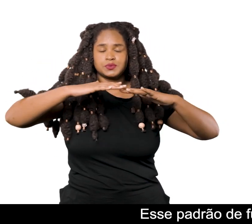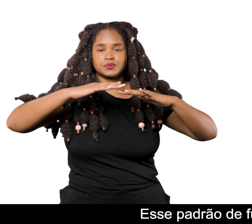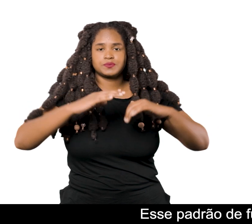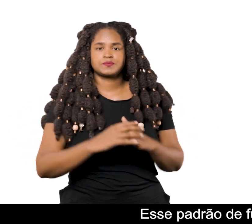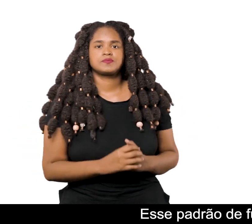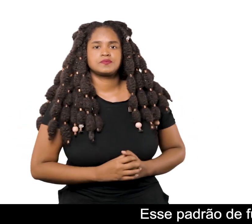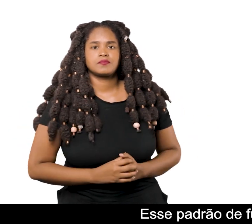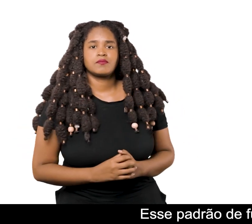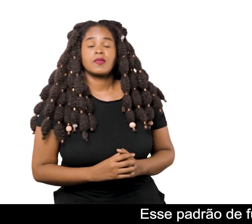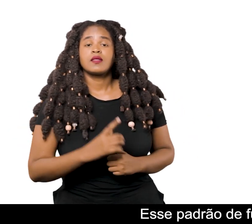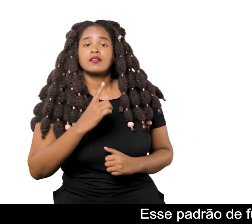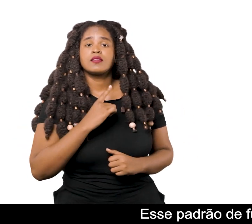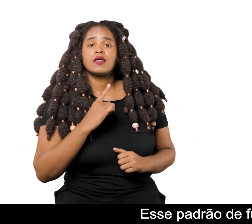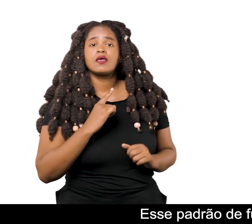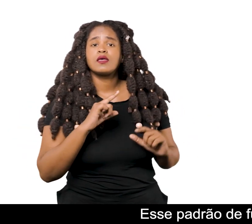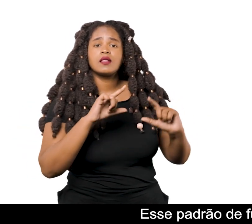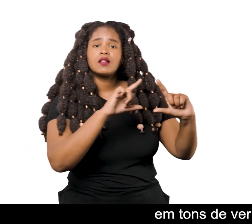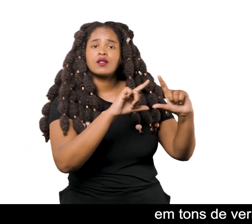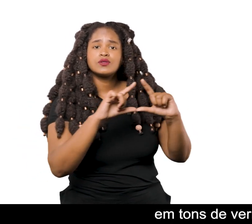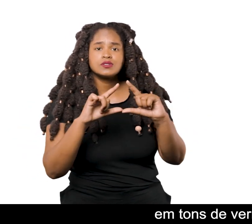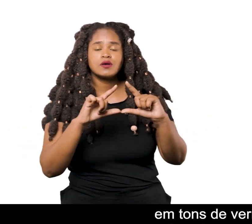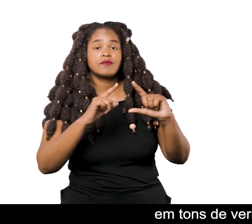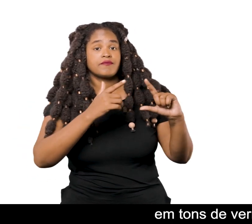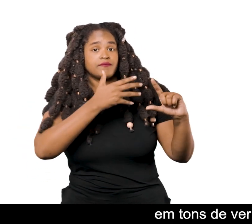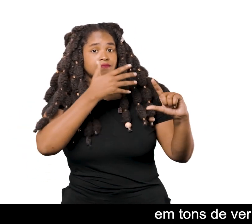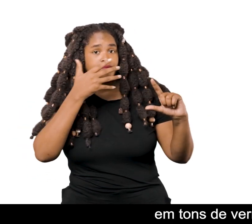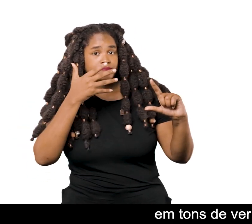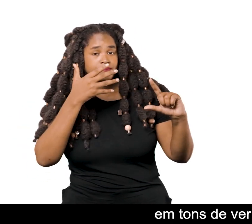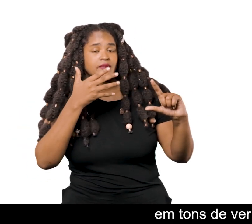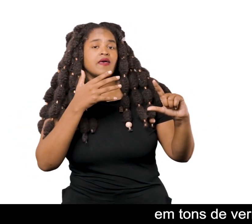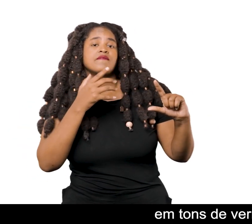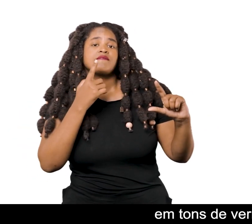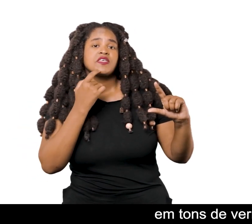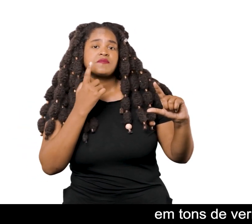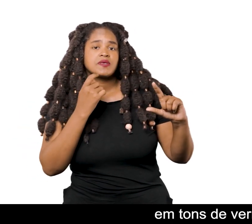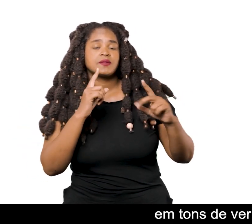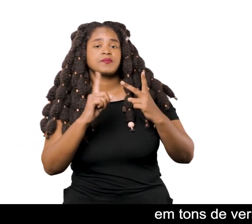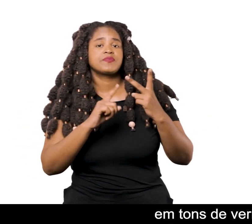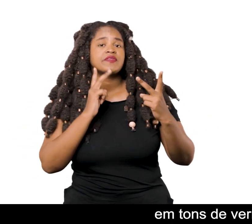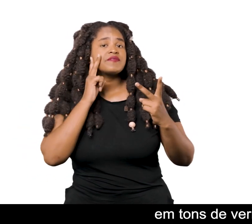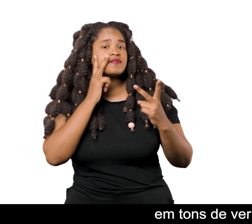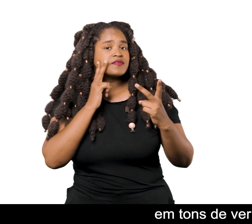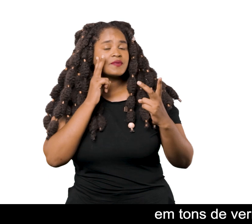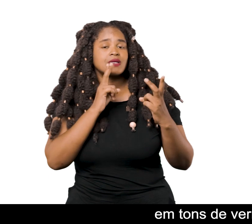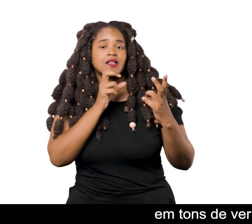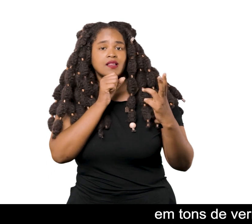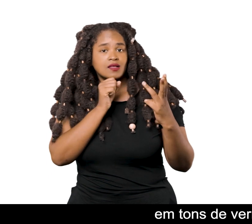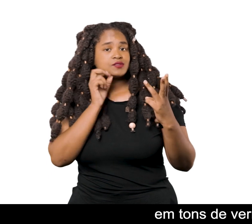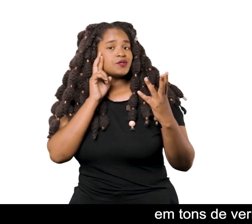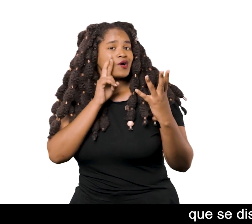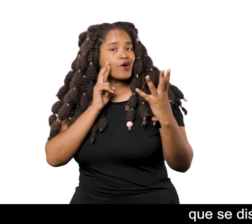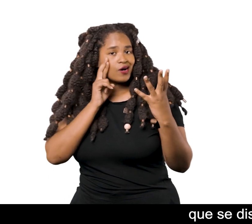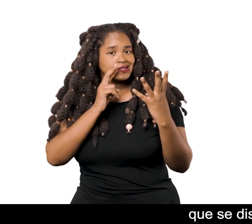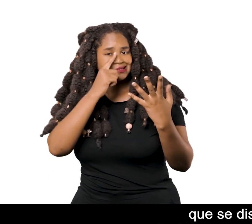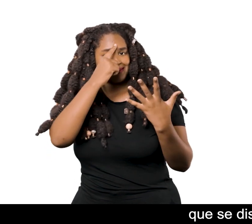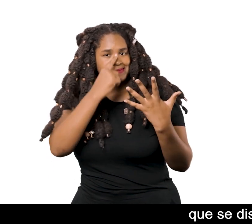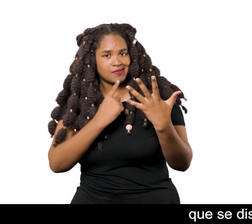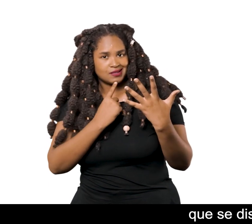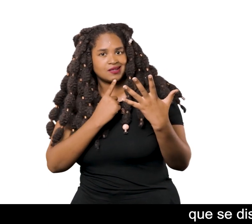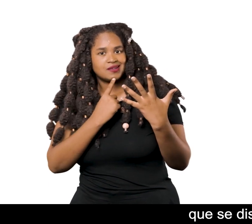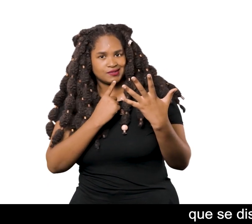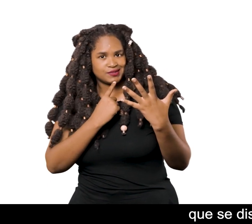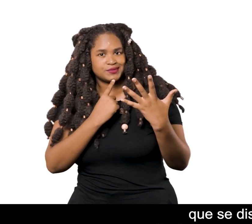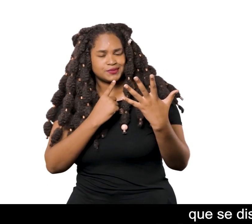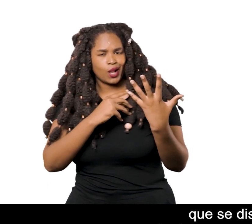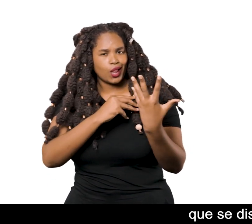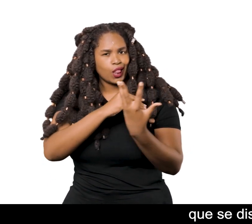fundo é formado por pequenos losangos em tons de vermelho, vinho, laranja, rosa e amarelo, que se